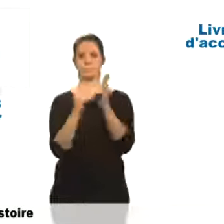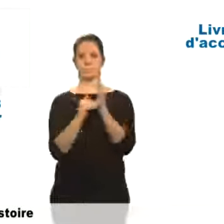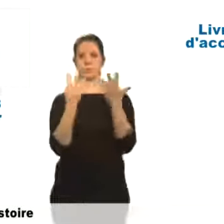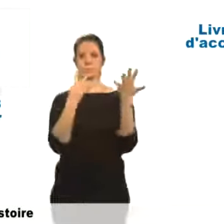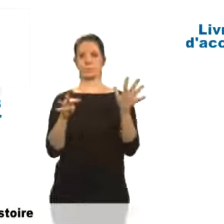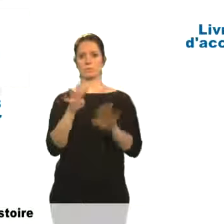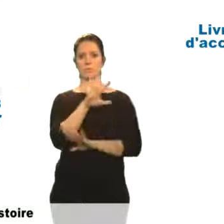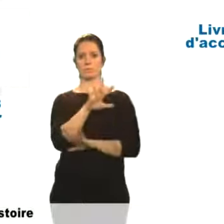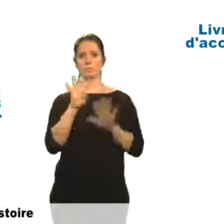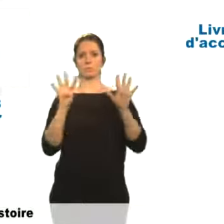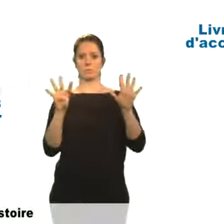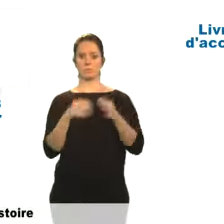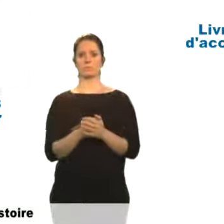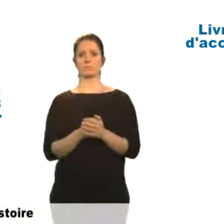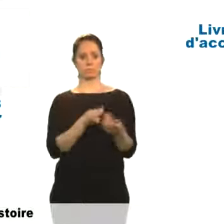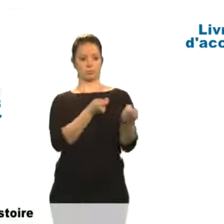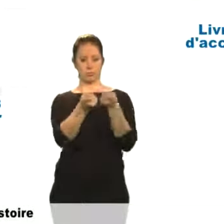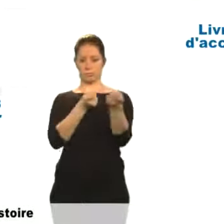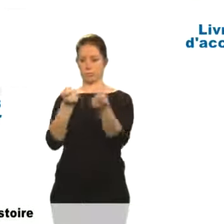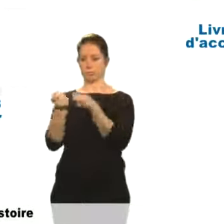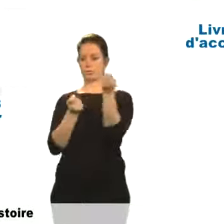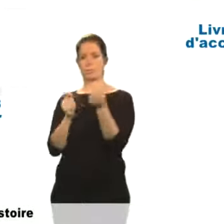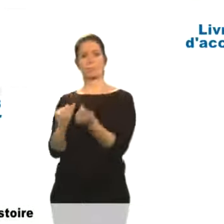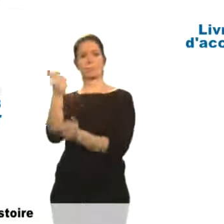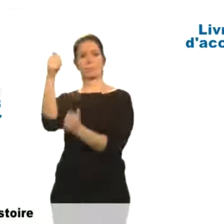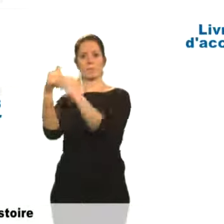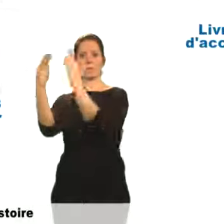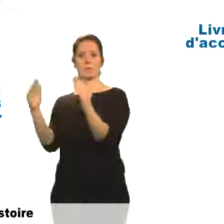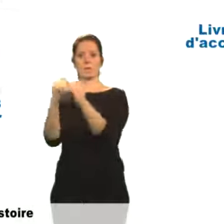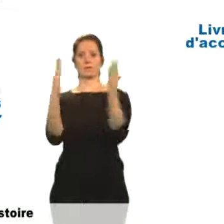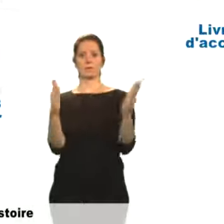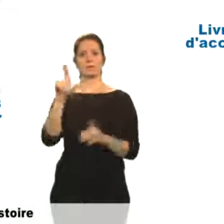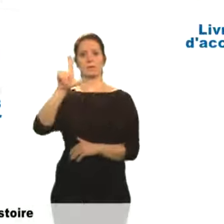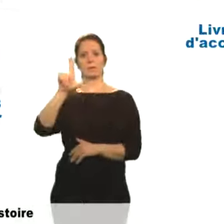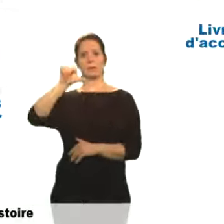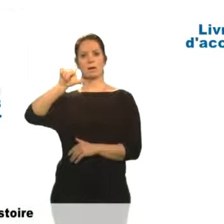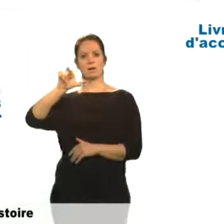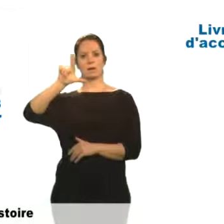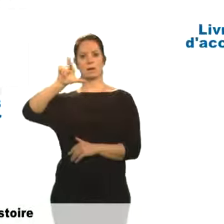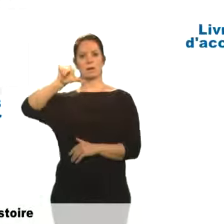1959. Gestion des premières résidences. La Lance, 1959.